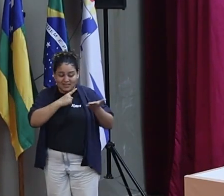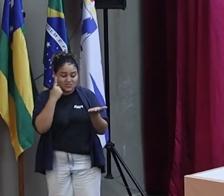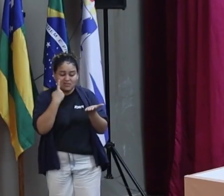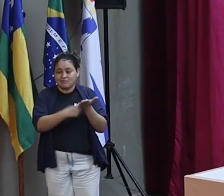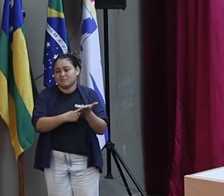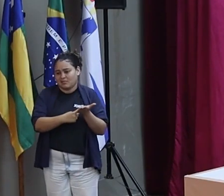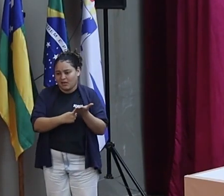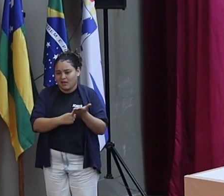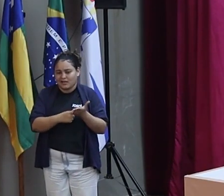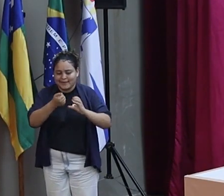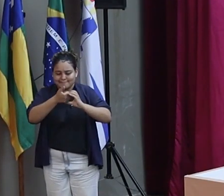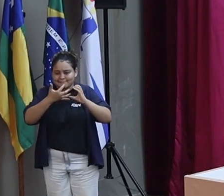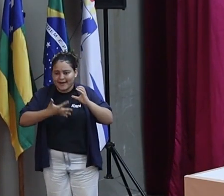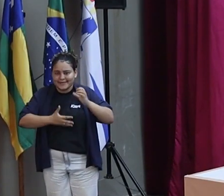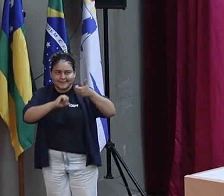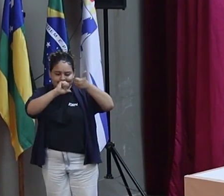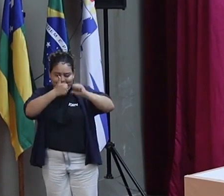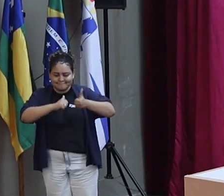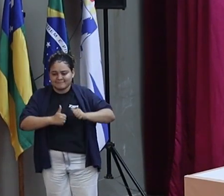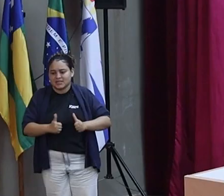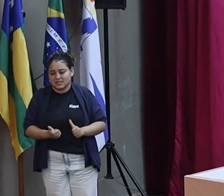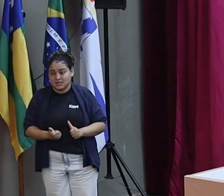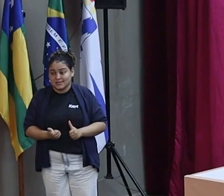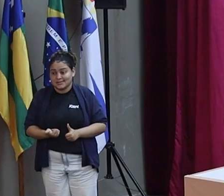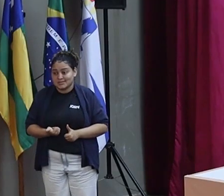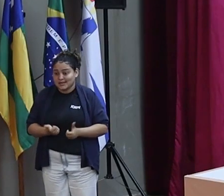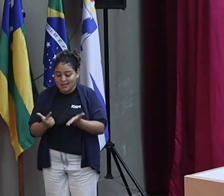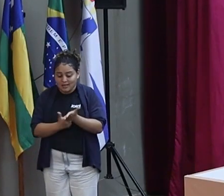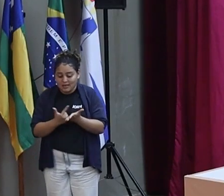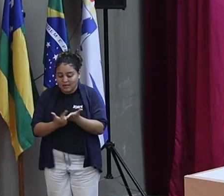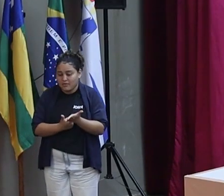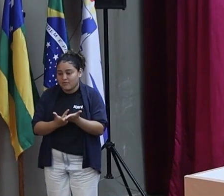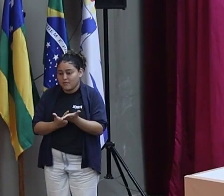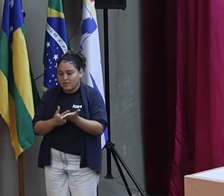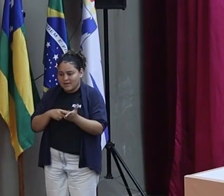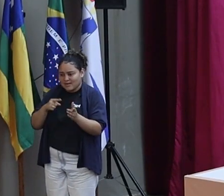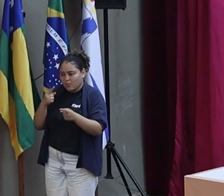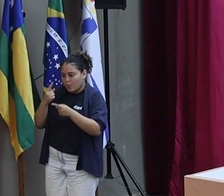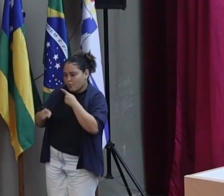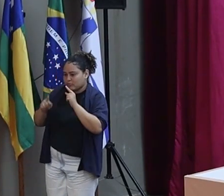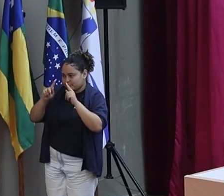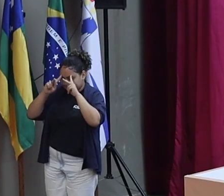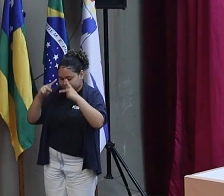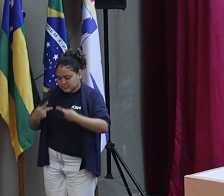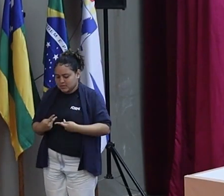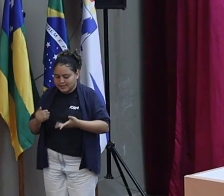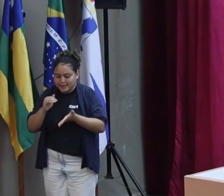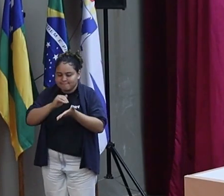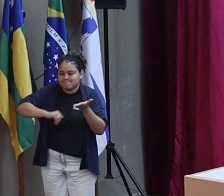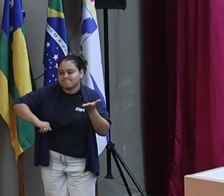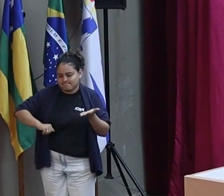de avaliação que permitiam retirar livros, obras que feriam, né, aqueles direitos. Então, foi feito um